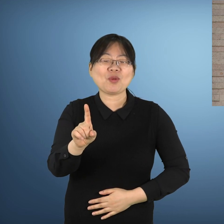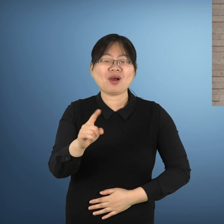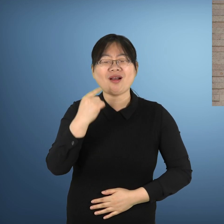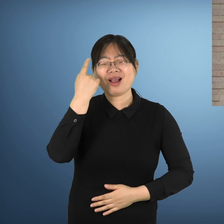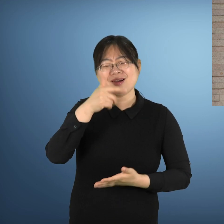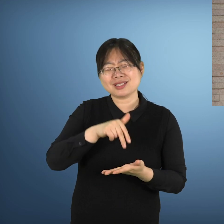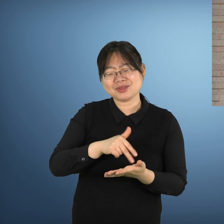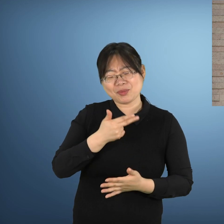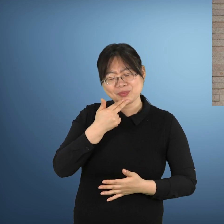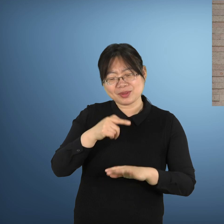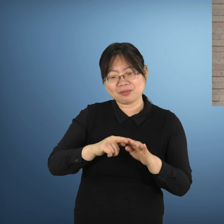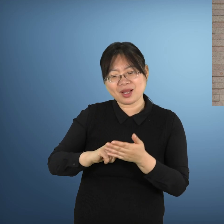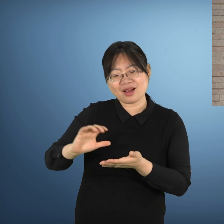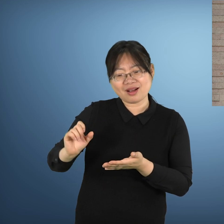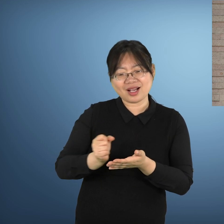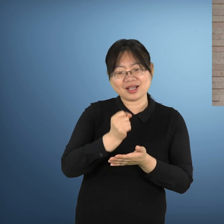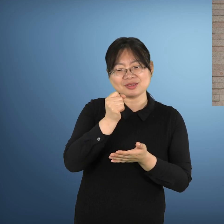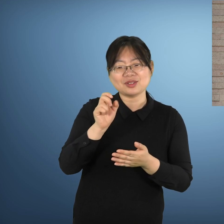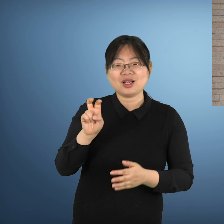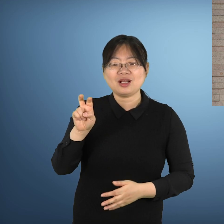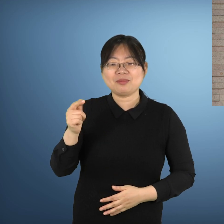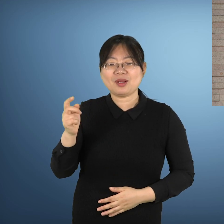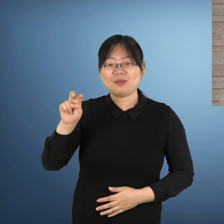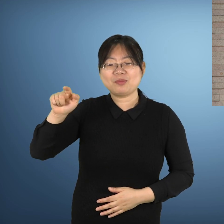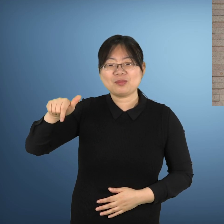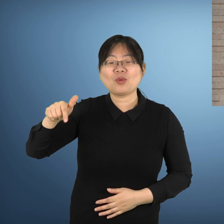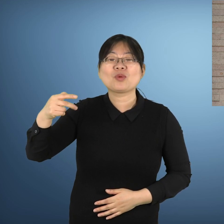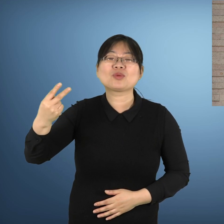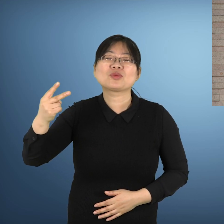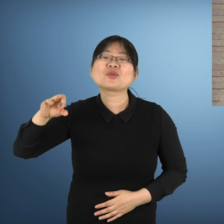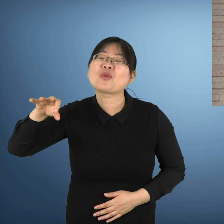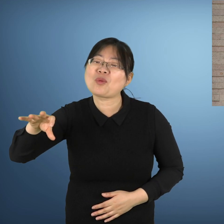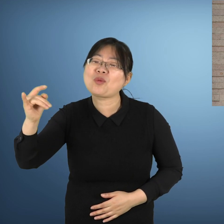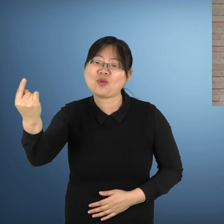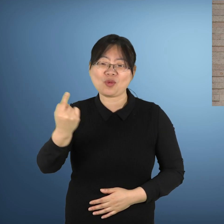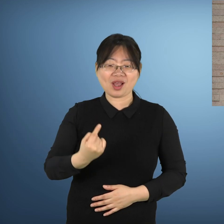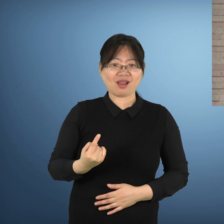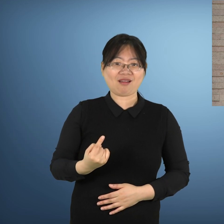면목 없는 마음으로 면목동에서들 와요. 응?